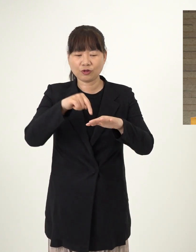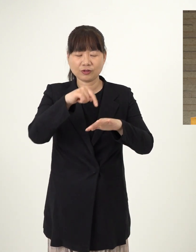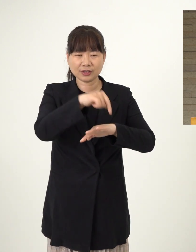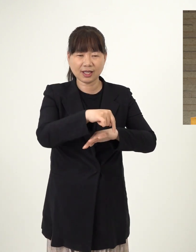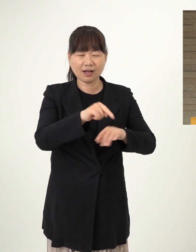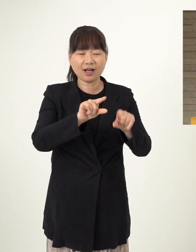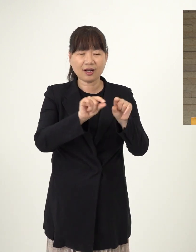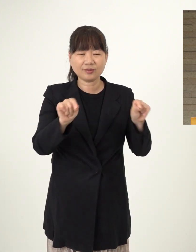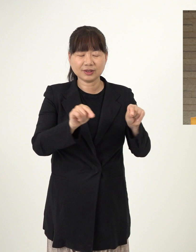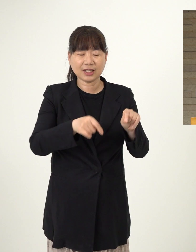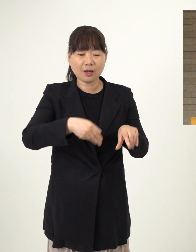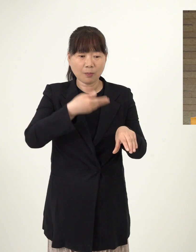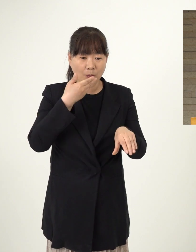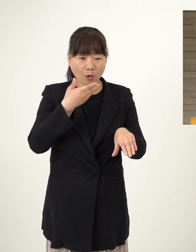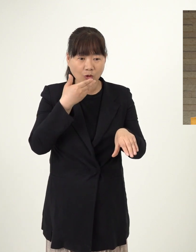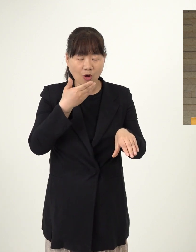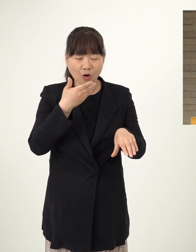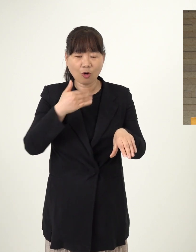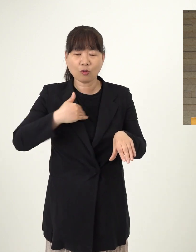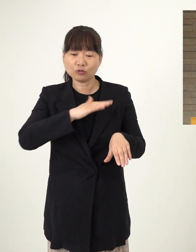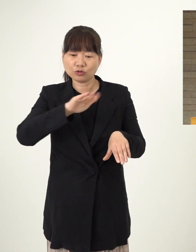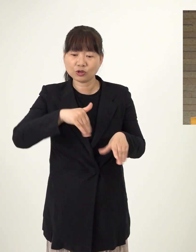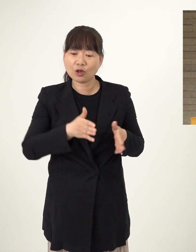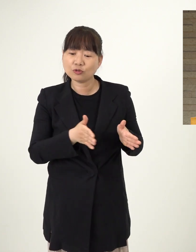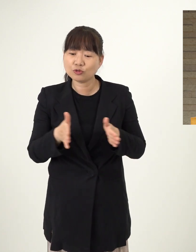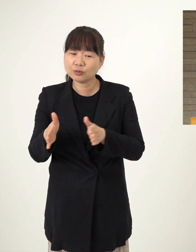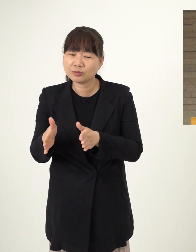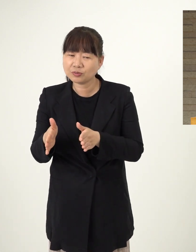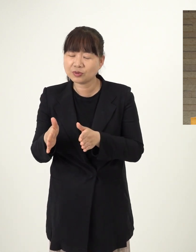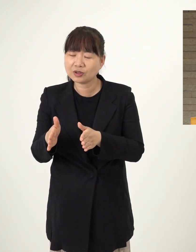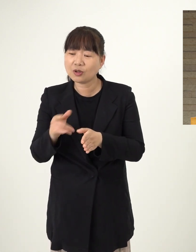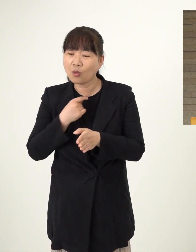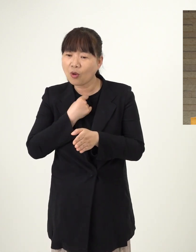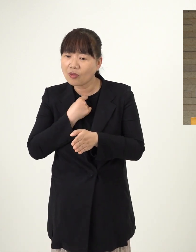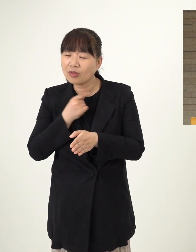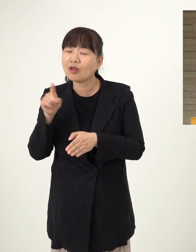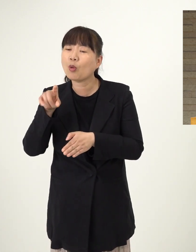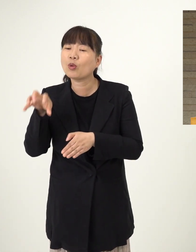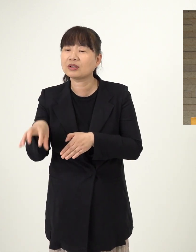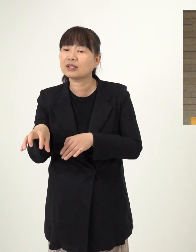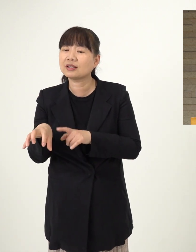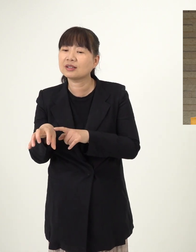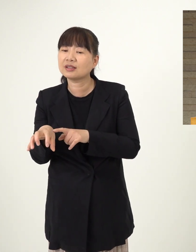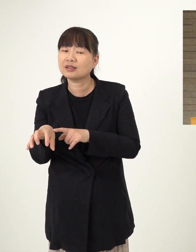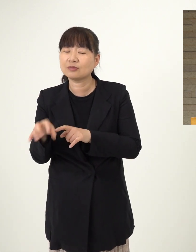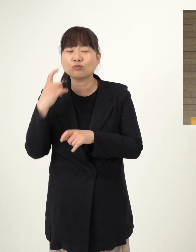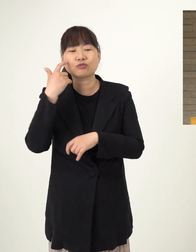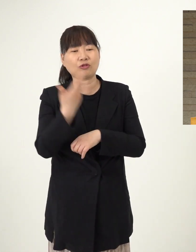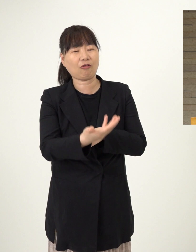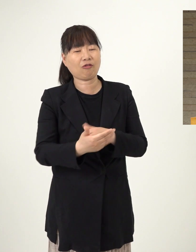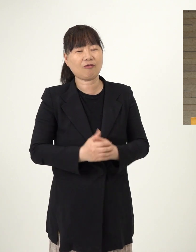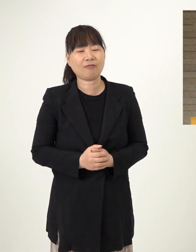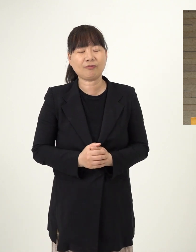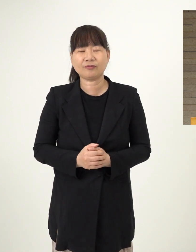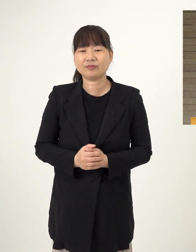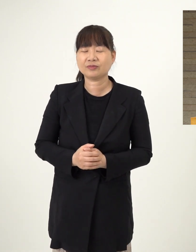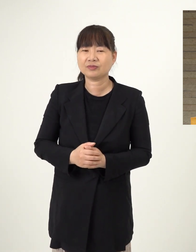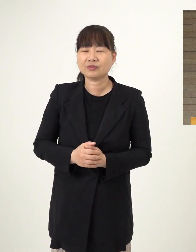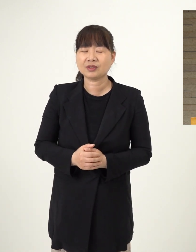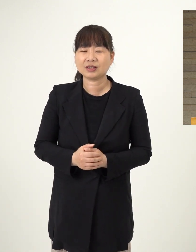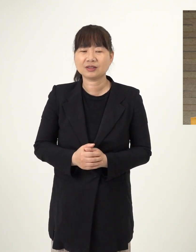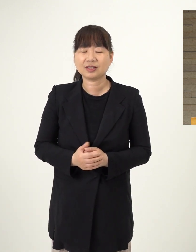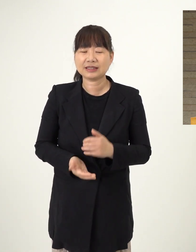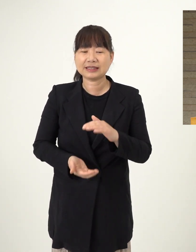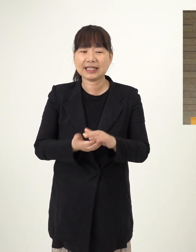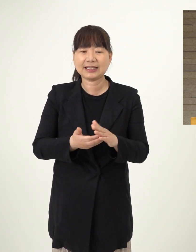음식 잡수실 것을 우리가 어디서 준비하기를 원하시나이까. 이제 최대의 명절이